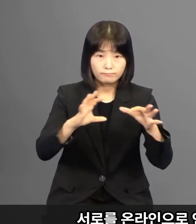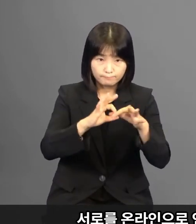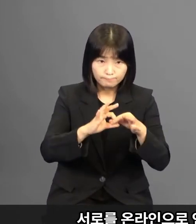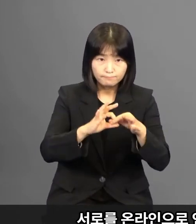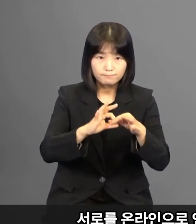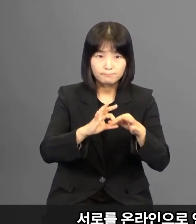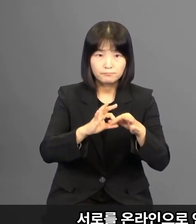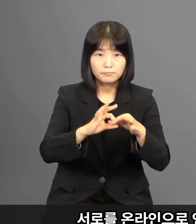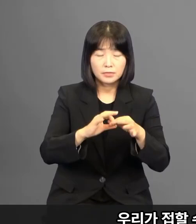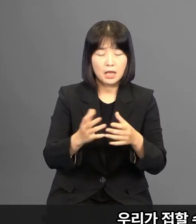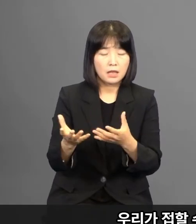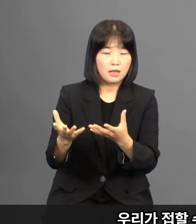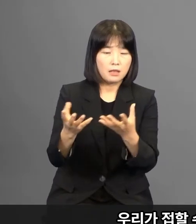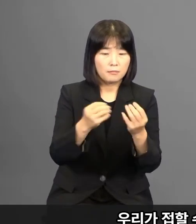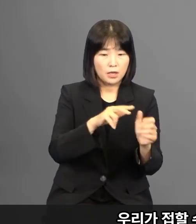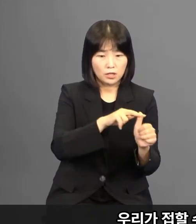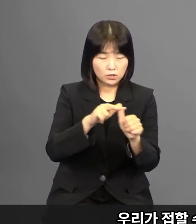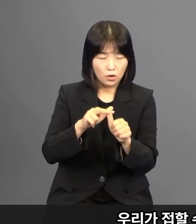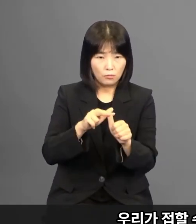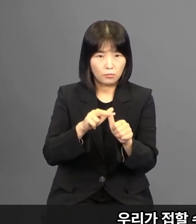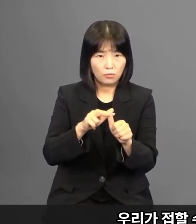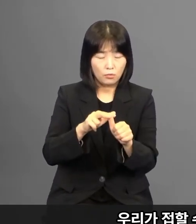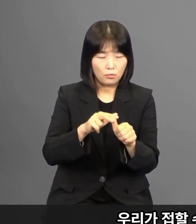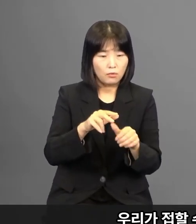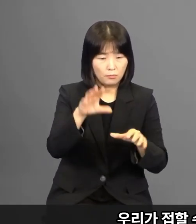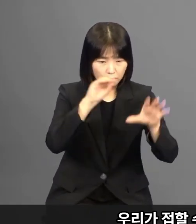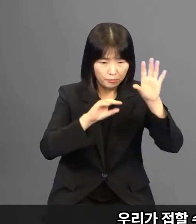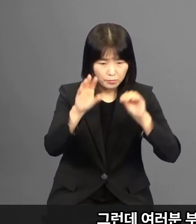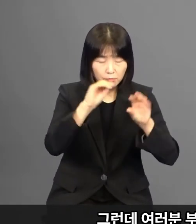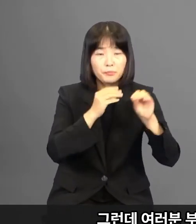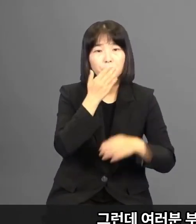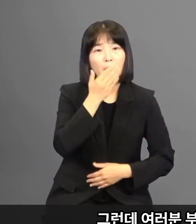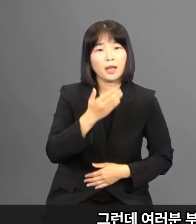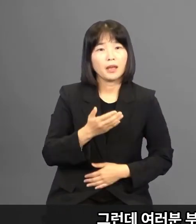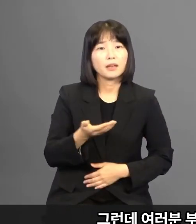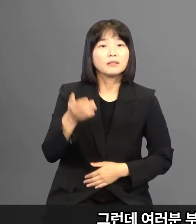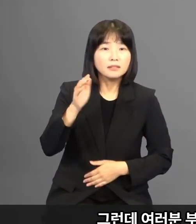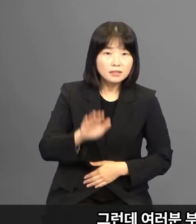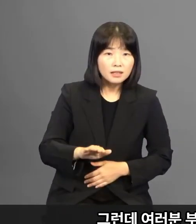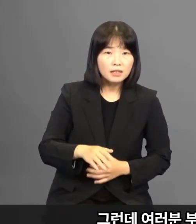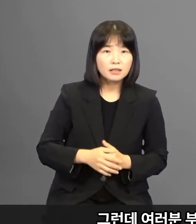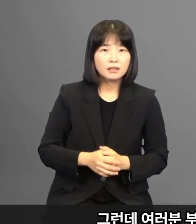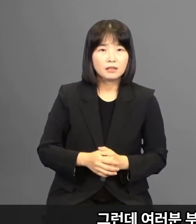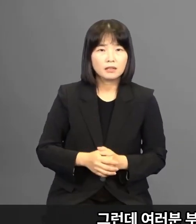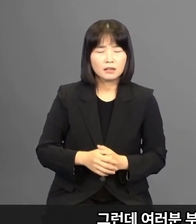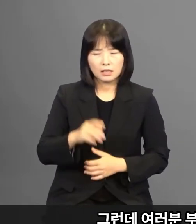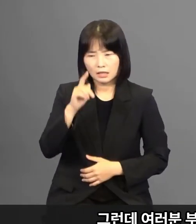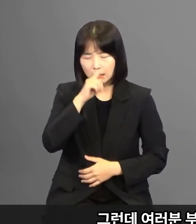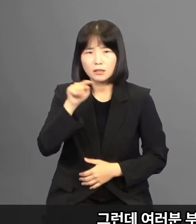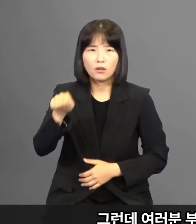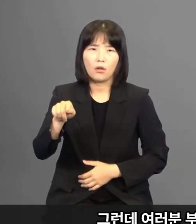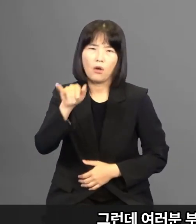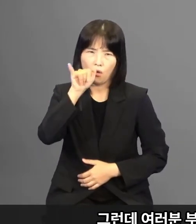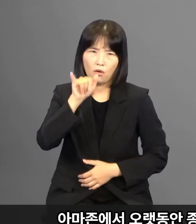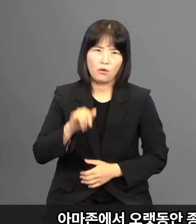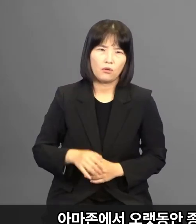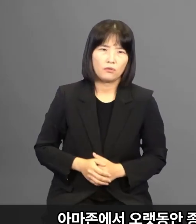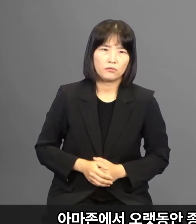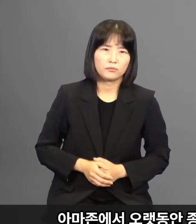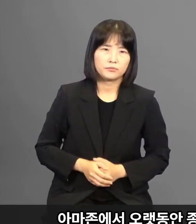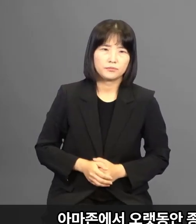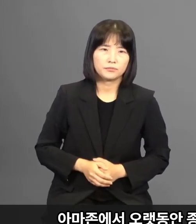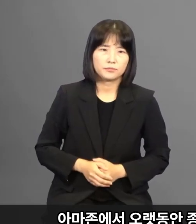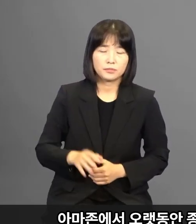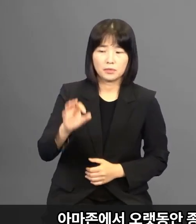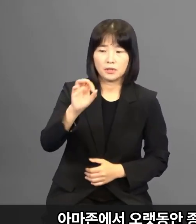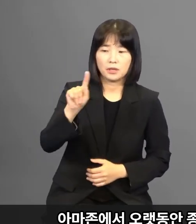수많은 정보들을 빠르게 우리가 접할 수 있다는 장점이 있습니다. 그런데 여러분, 부작용이 있음을 알아야 됩니다.